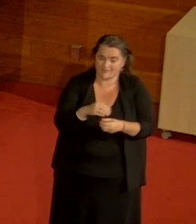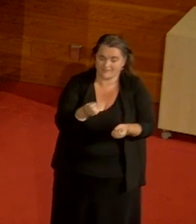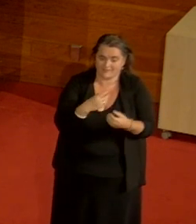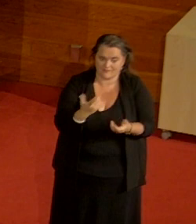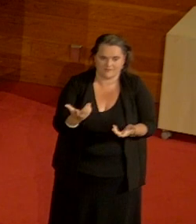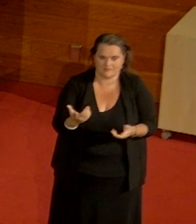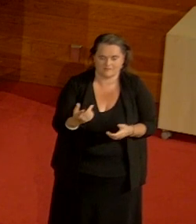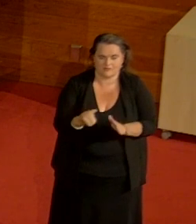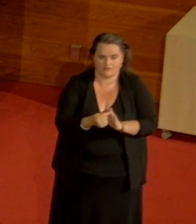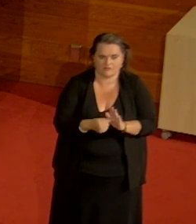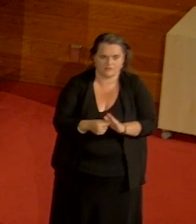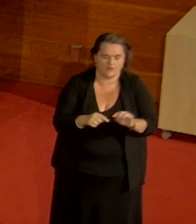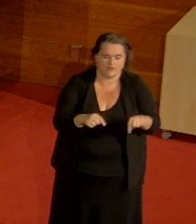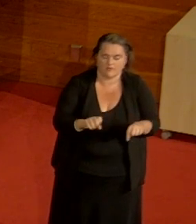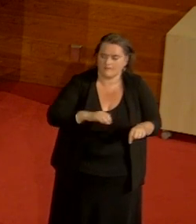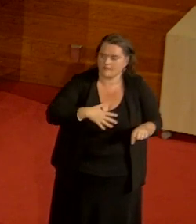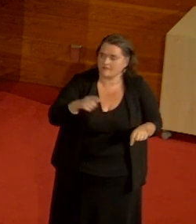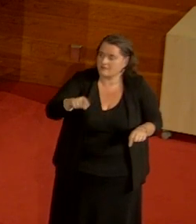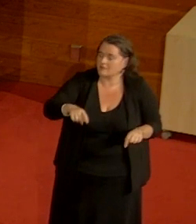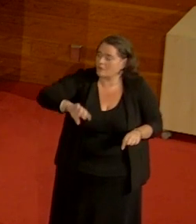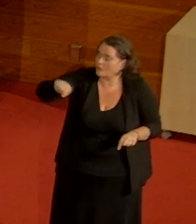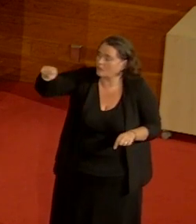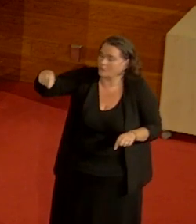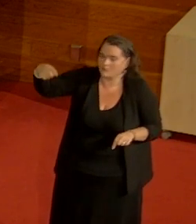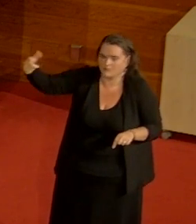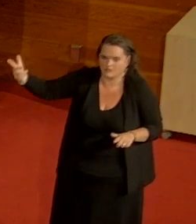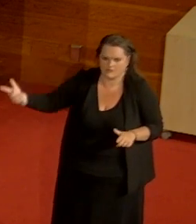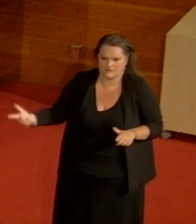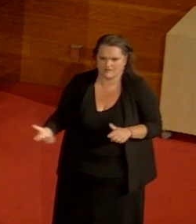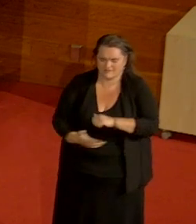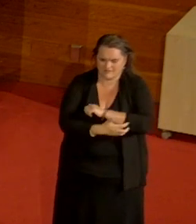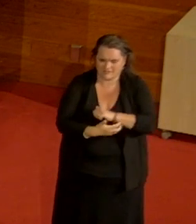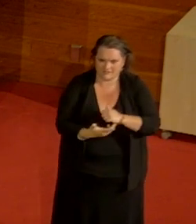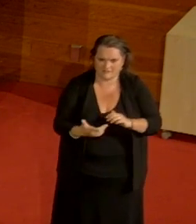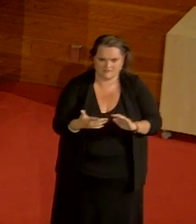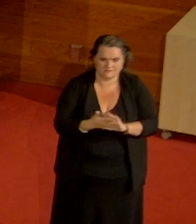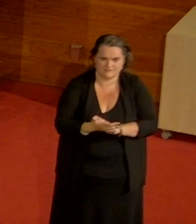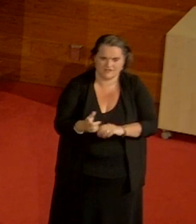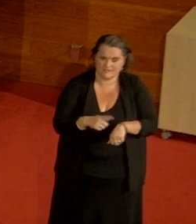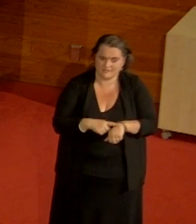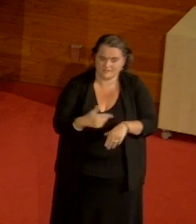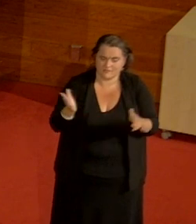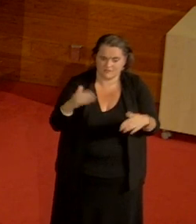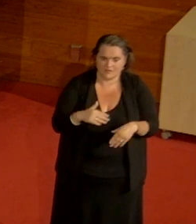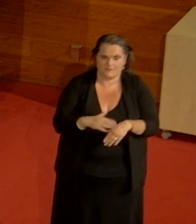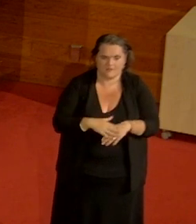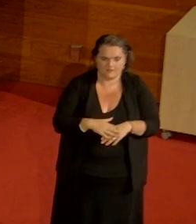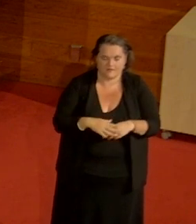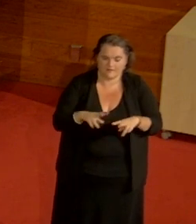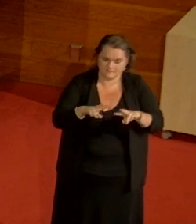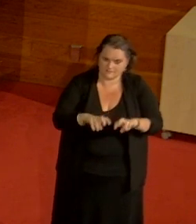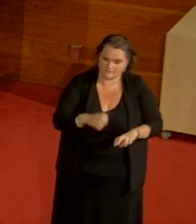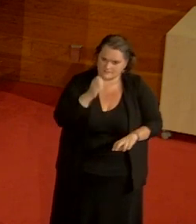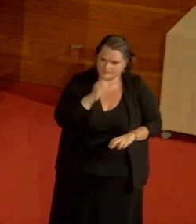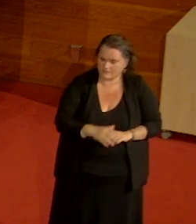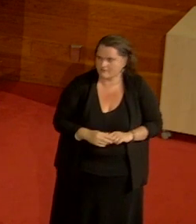en hoy estoy aquí pero mañana no sé dónde estaré es muy fácil que no dispongan del tiempo para documentar las cosas que están haciendo No sé